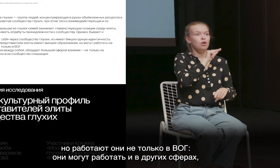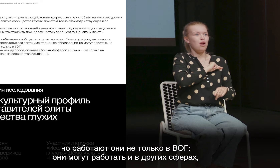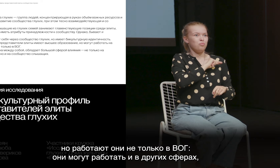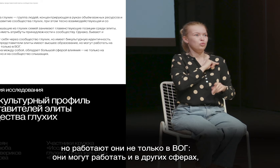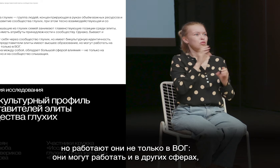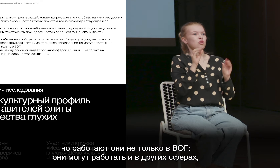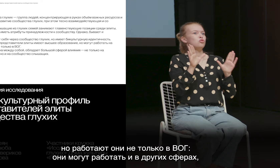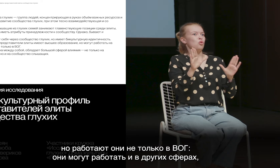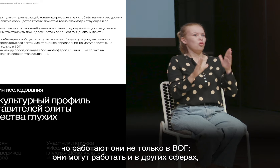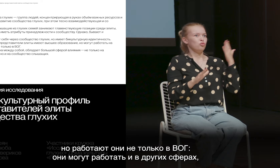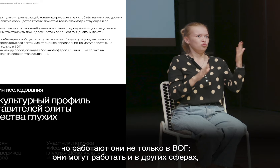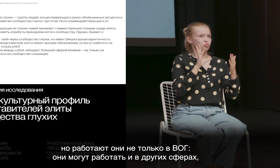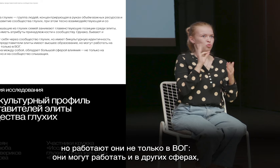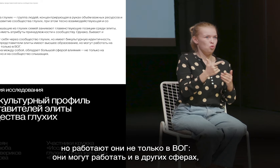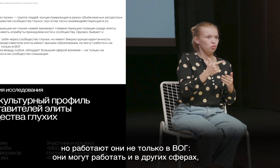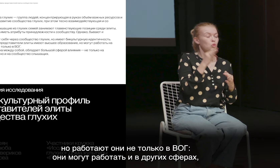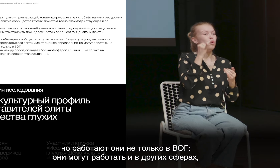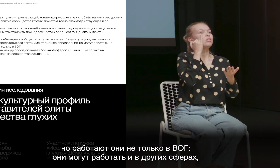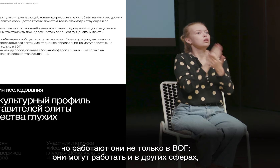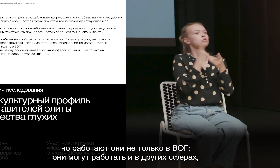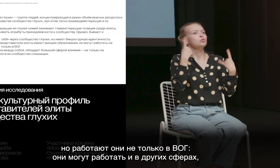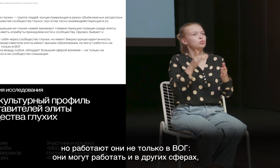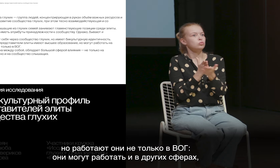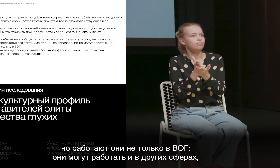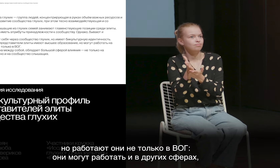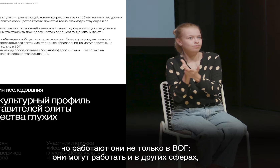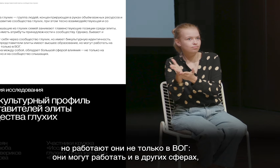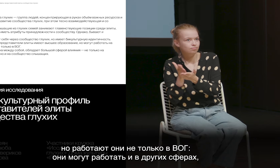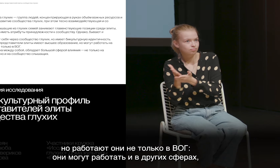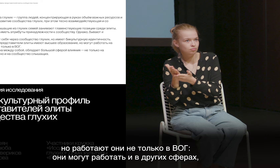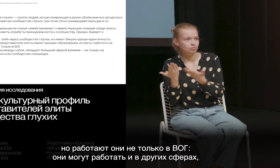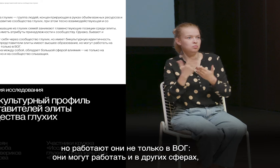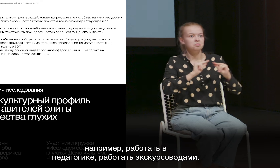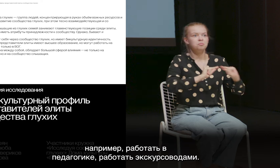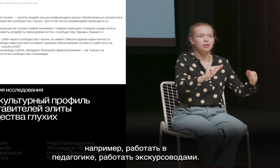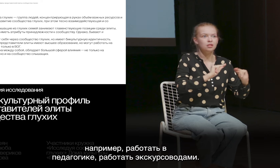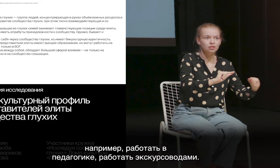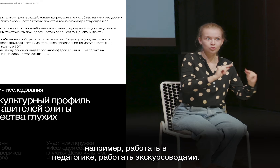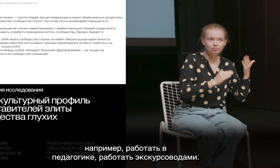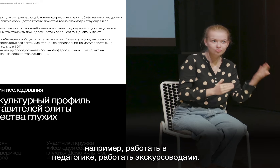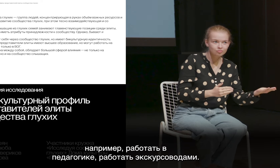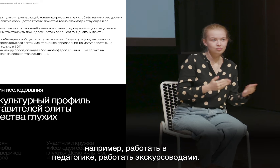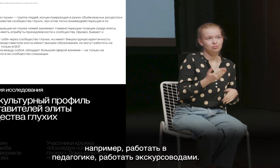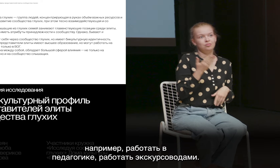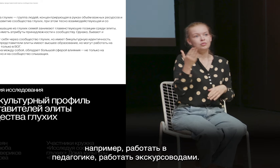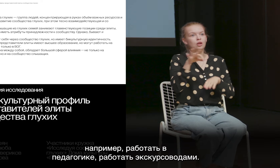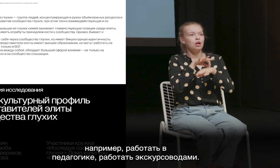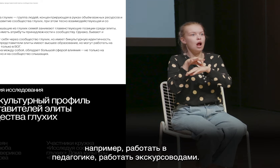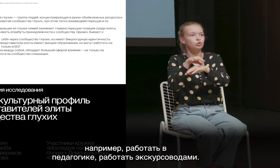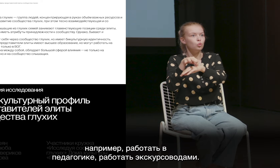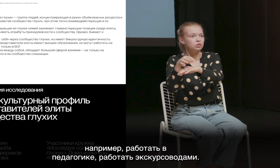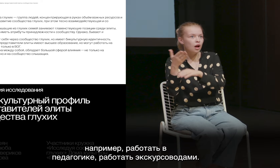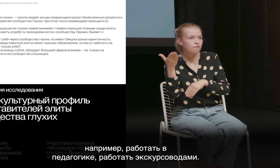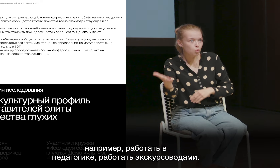высшее, но работают они не только в ВОК, они могут работать и в других сферах, работать в педагогике,